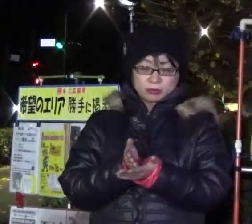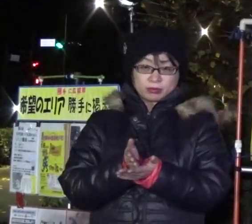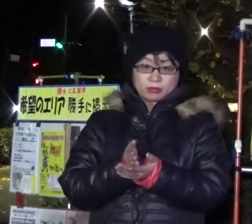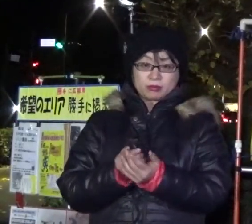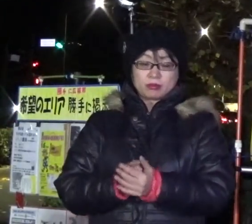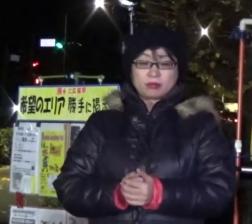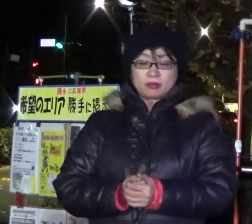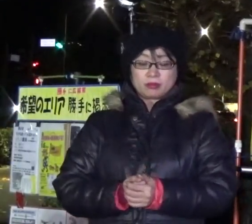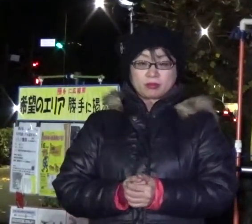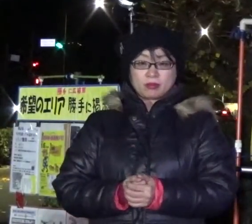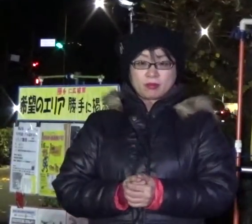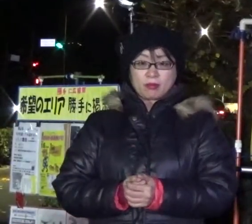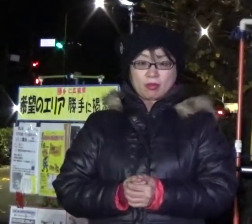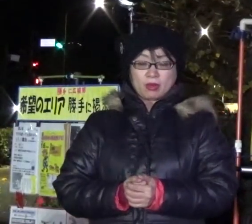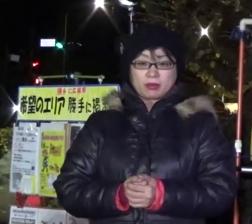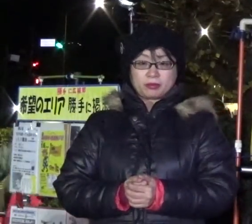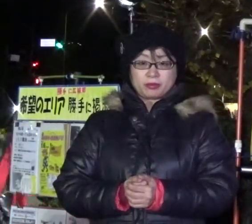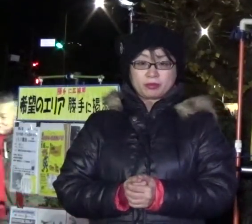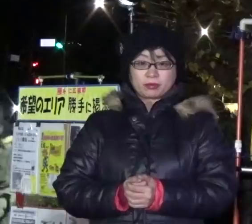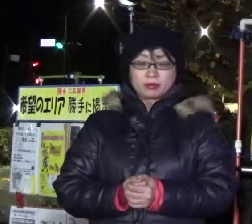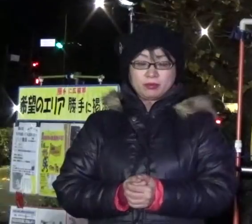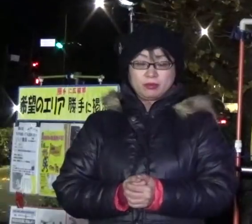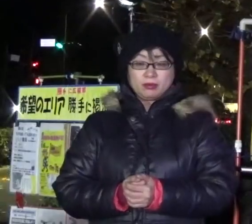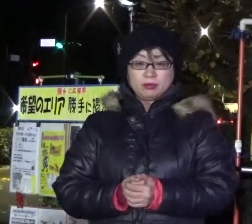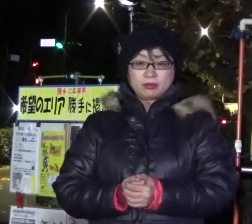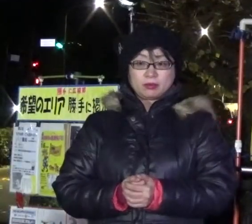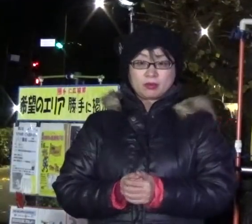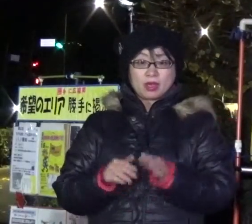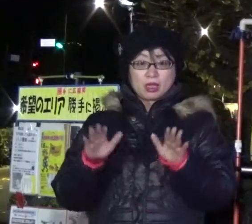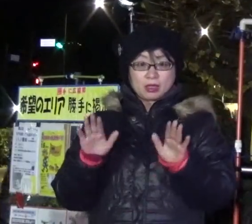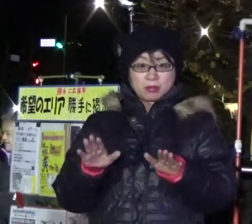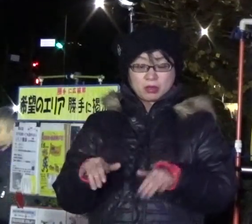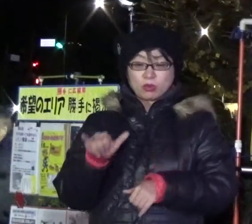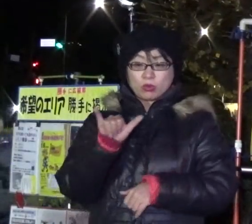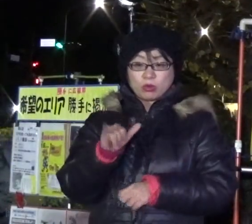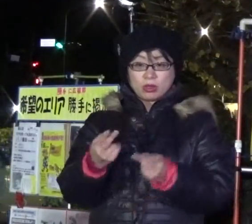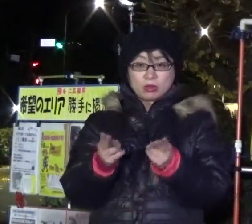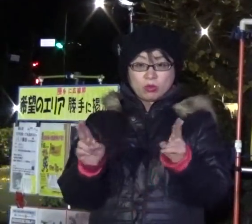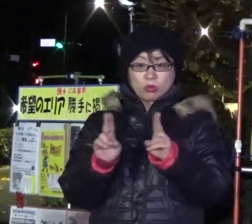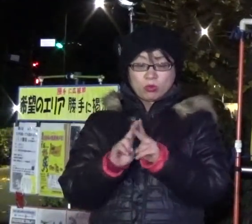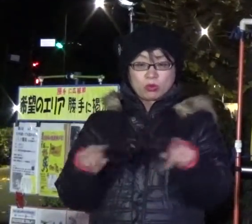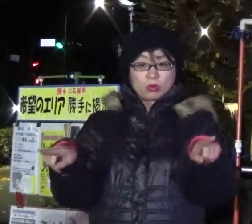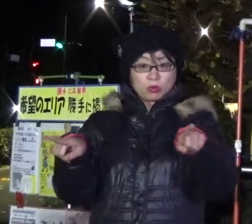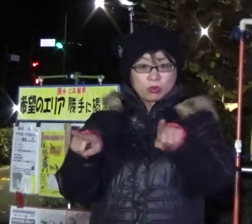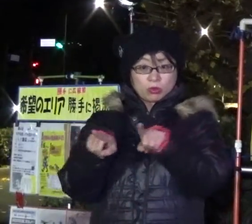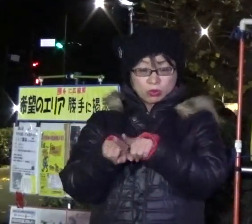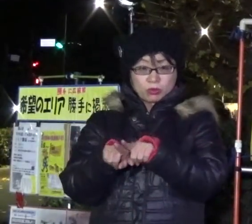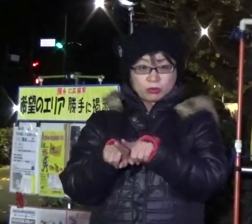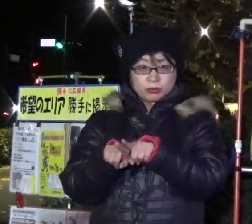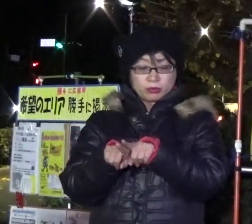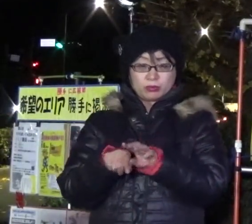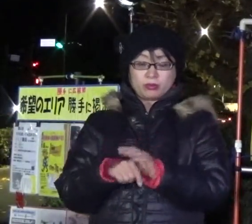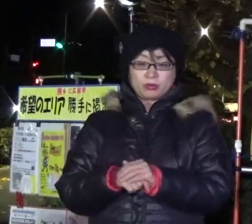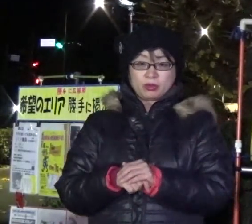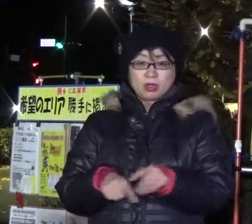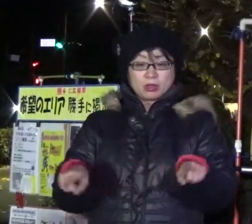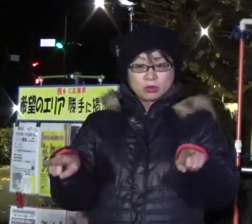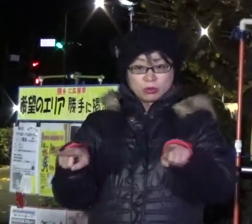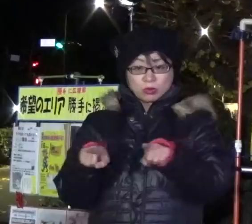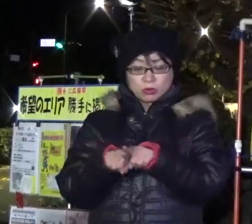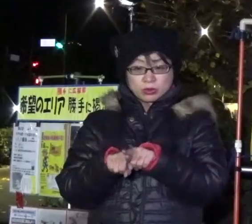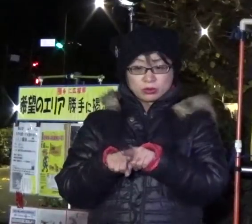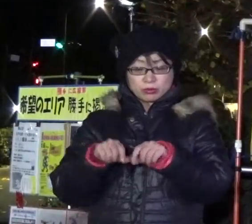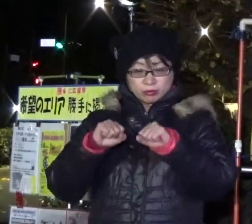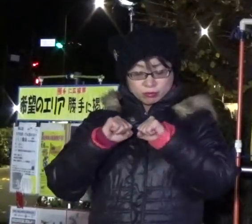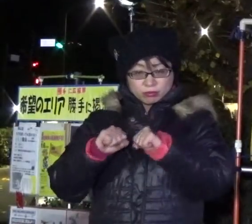者の方がいらっしゃいますね。畑田重雄さんが今の野党共闘は統一戦線の方がだって言うんですよ。